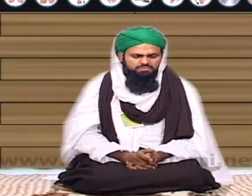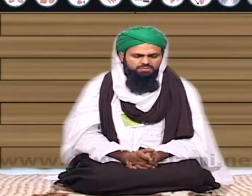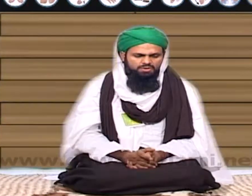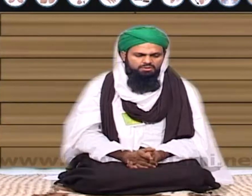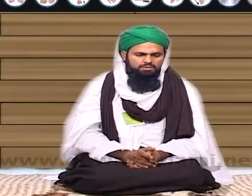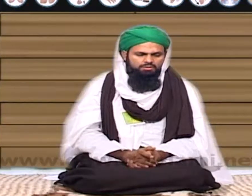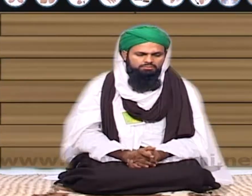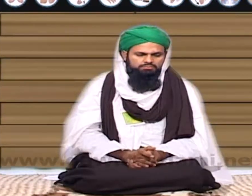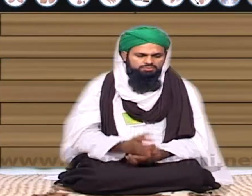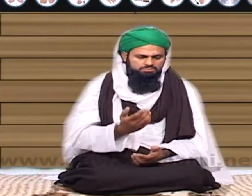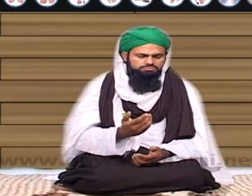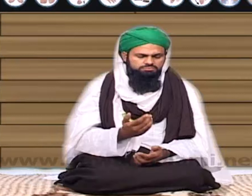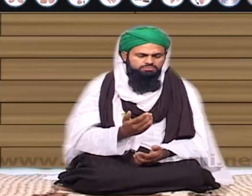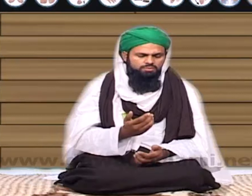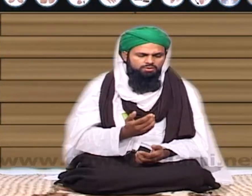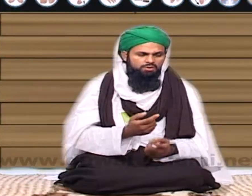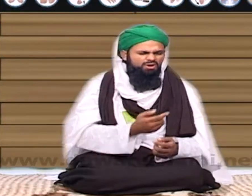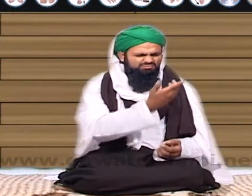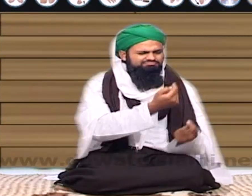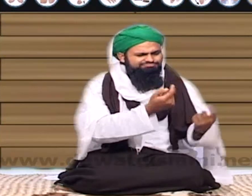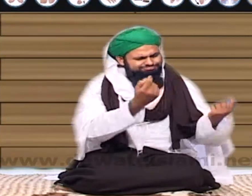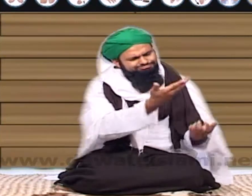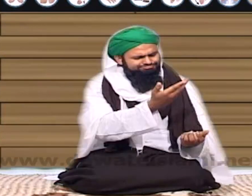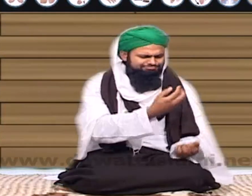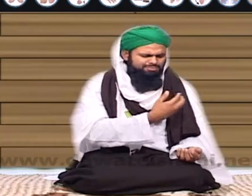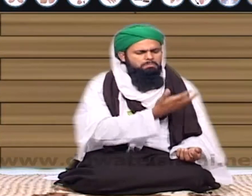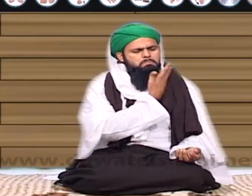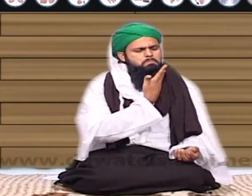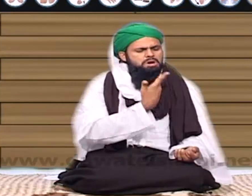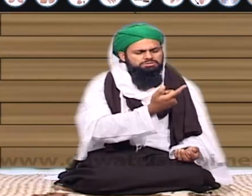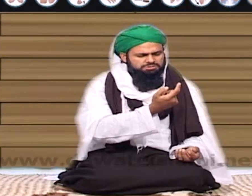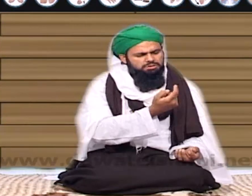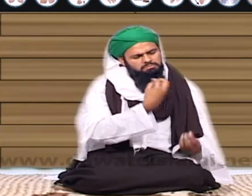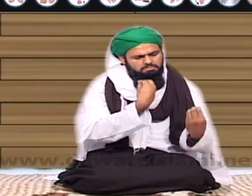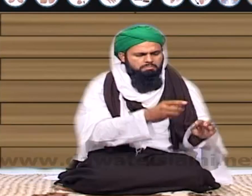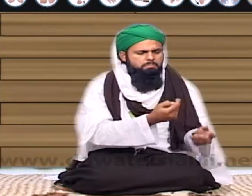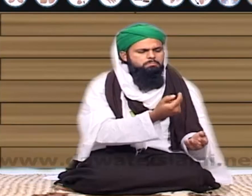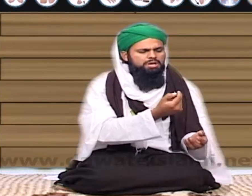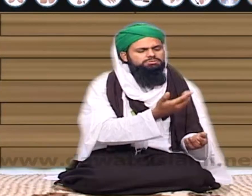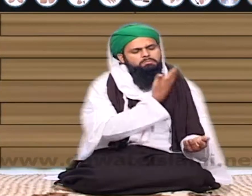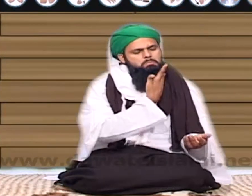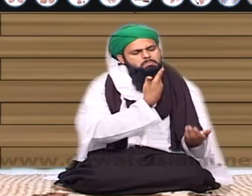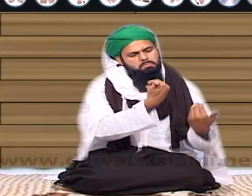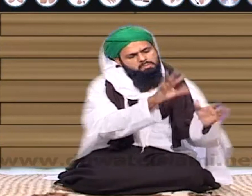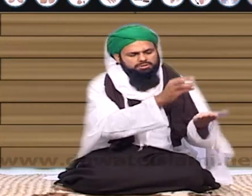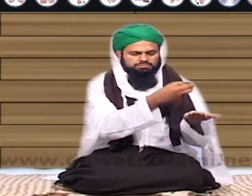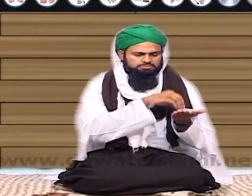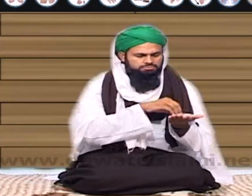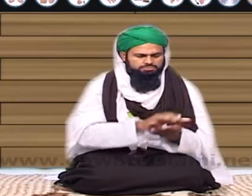بھی اکثر جھوٹ بہت بولتے ہیں۔ اول تو ٹھہراتے کم ہے، سیٹ صاحب آپ کی جو مرضی میں دے دو، اور آپ بھی بھول پن میں آ گئے، اس کے